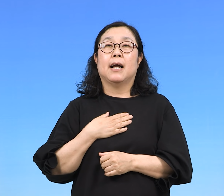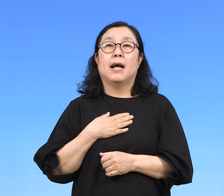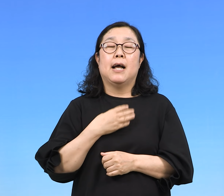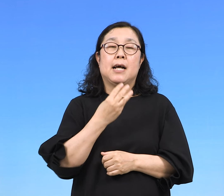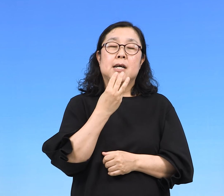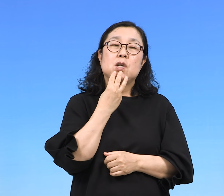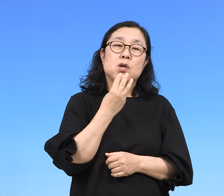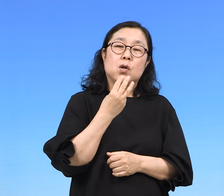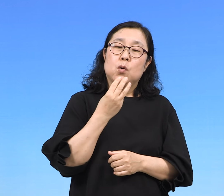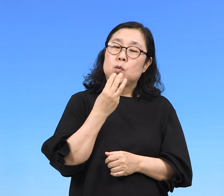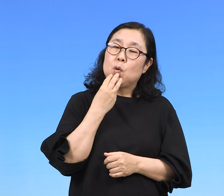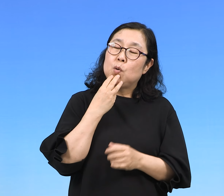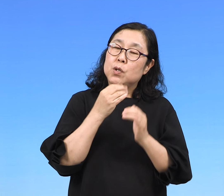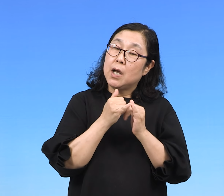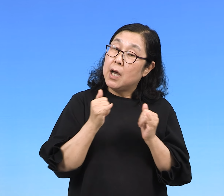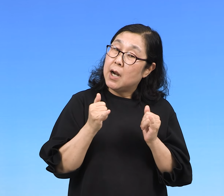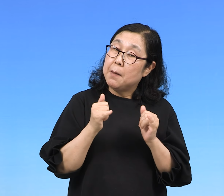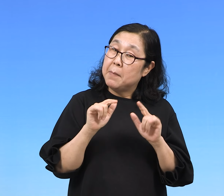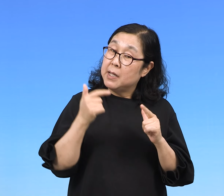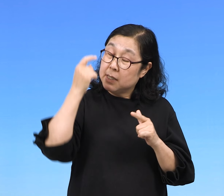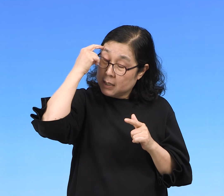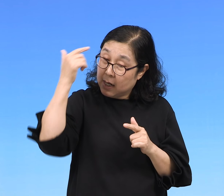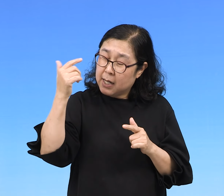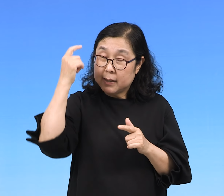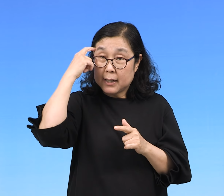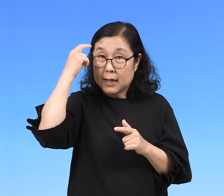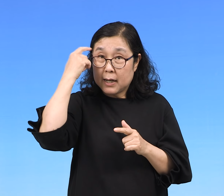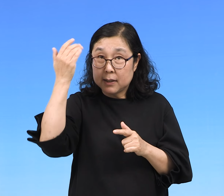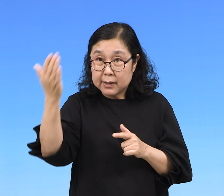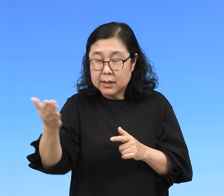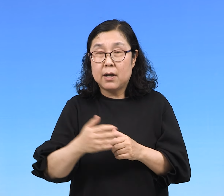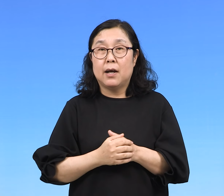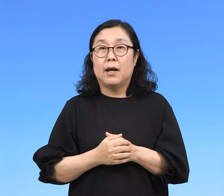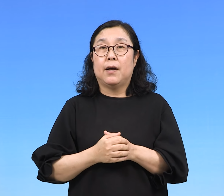구사하기 때문에 우리 목사님이 경상도 분이에요, 서울 사람 아닌가?